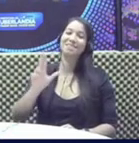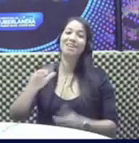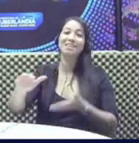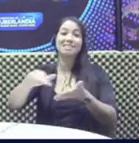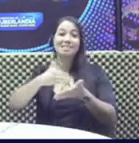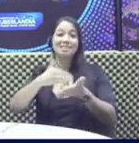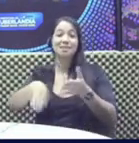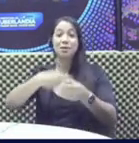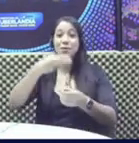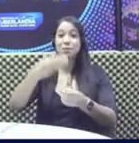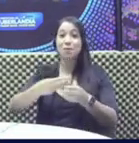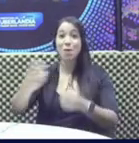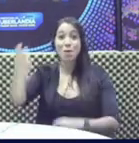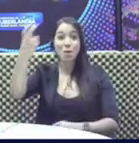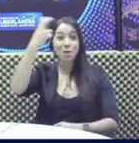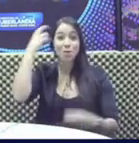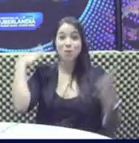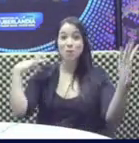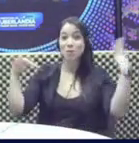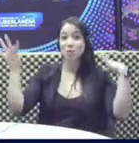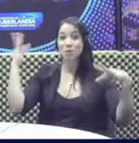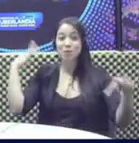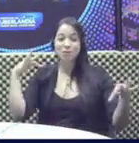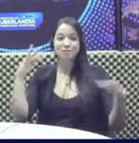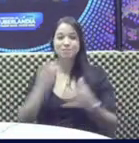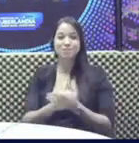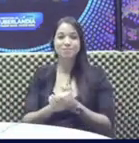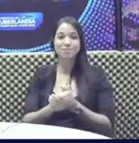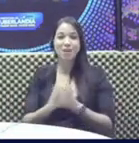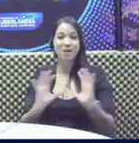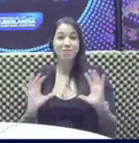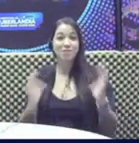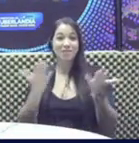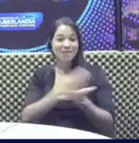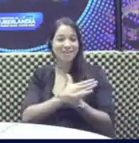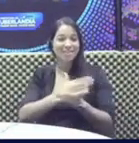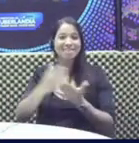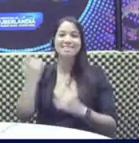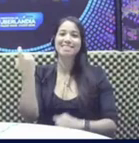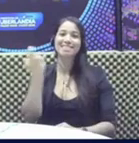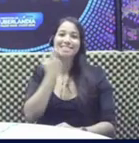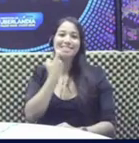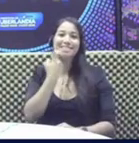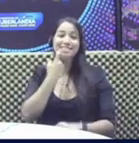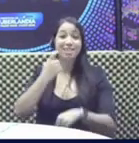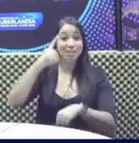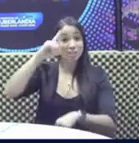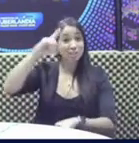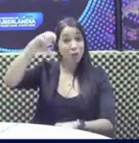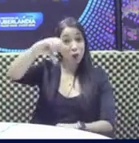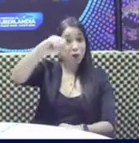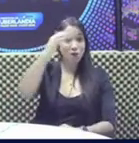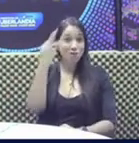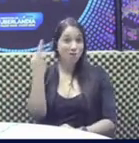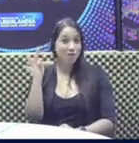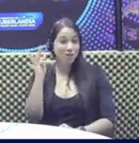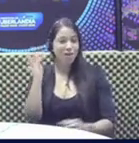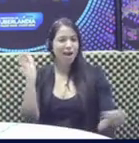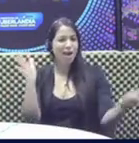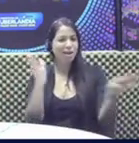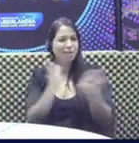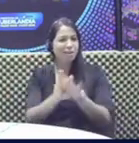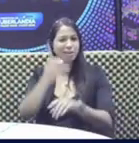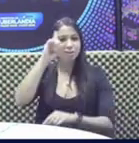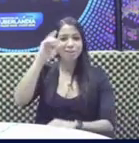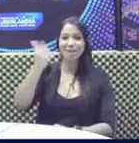meio da Secretaria Municipal de Cultura e Turismo. As festividades começam nesta sexta-feira, dia 9 de fevereiro, e seguem até o